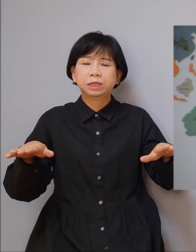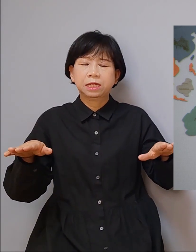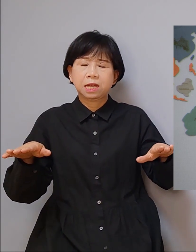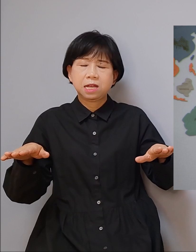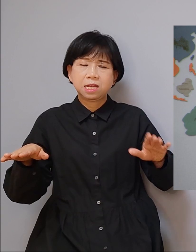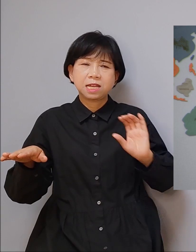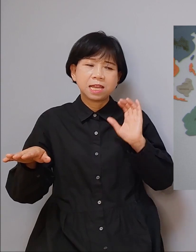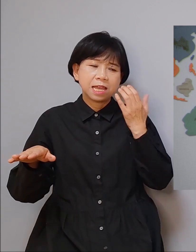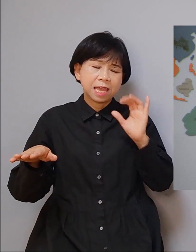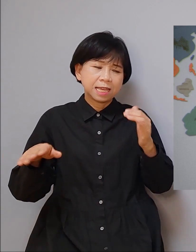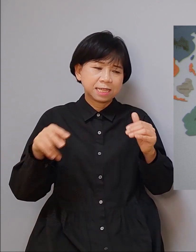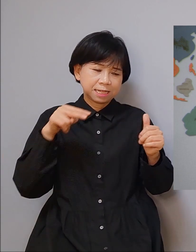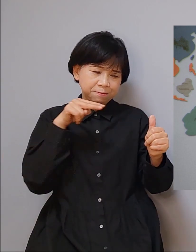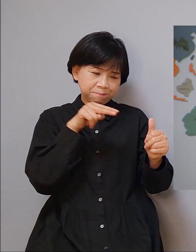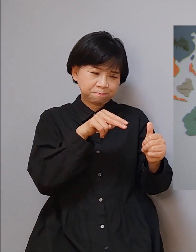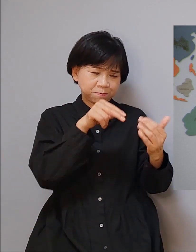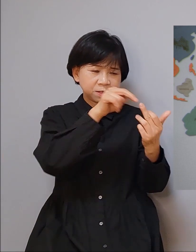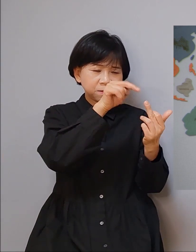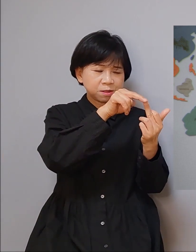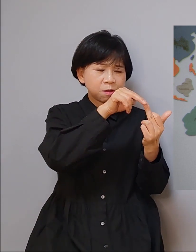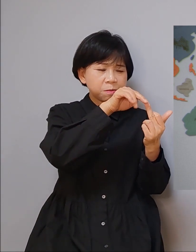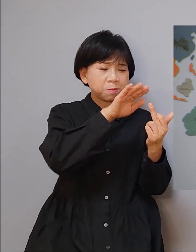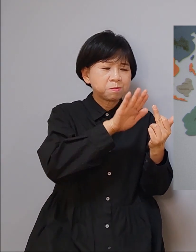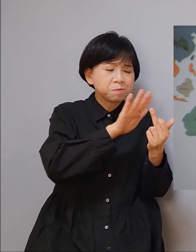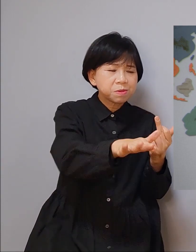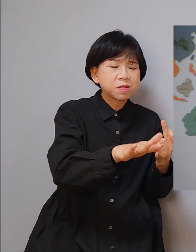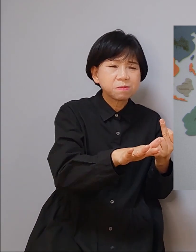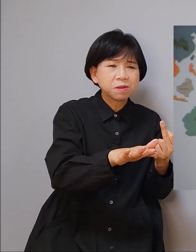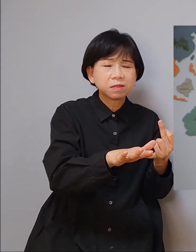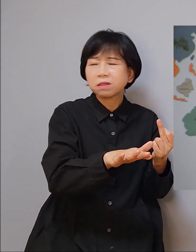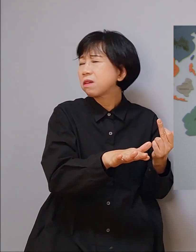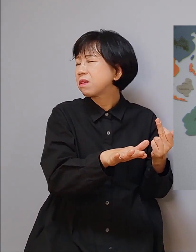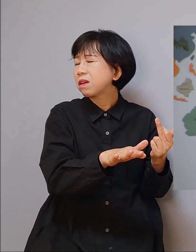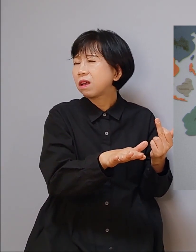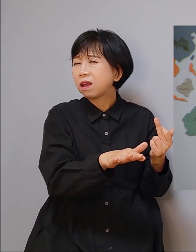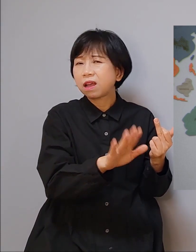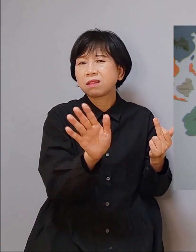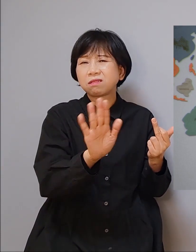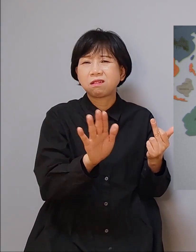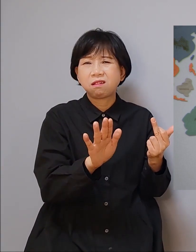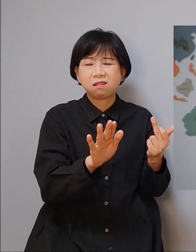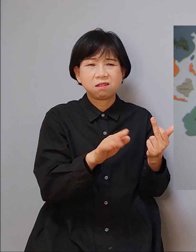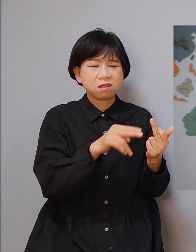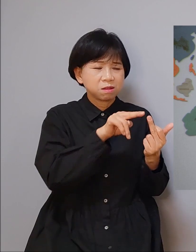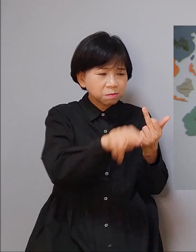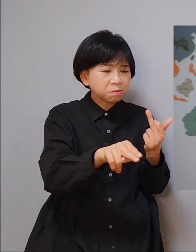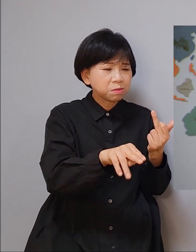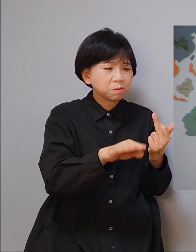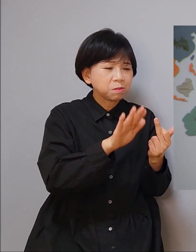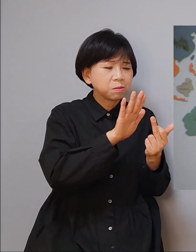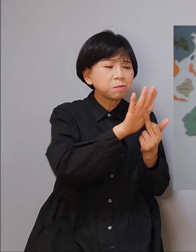안 쳐다볼까요? 왜 안 쳐다봐요? 주변을 날아다니고 있지요.